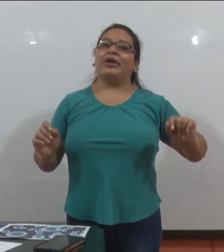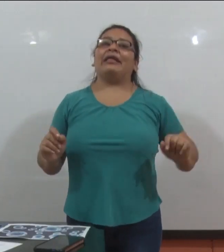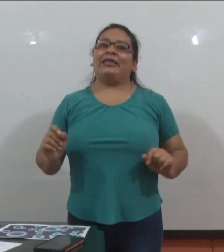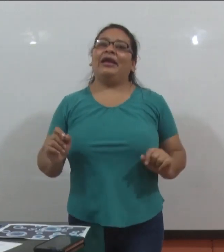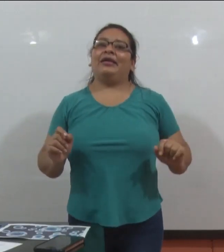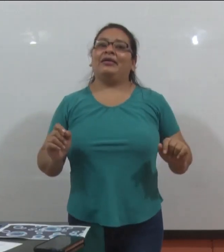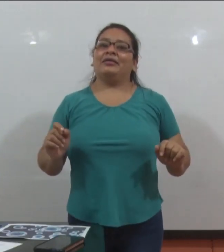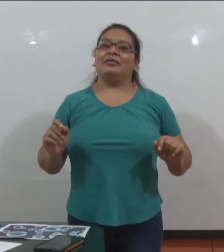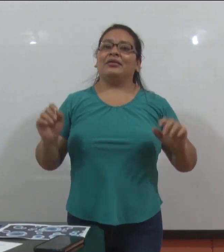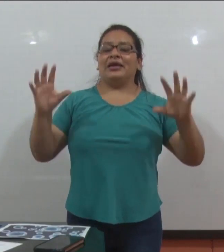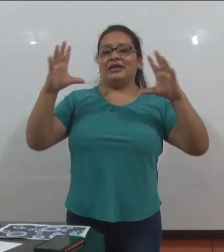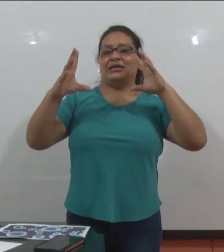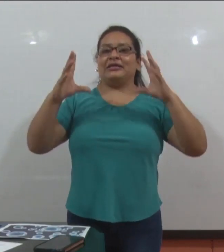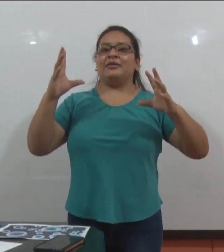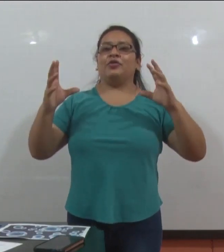la tele, ese tipo